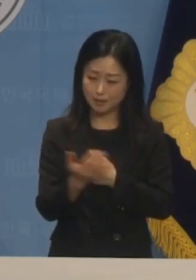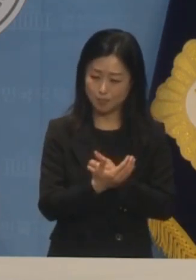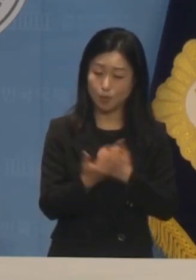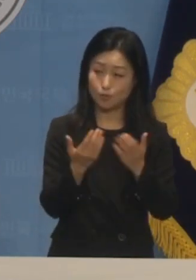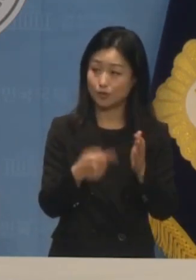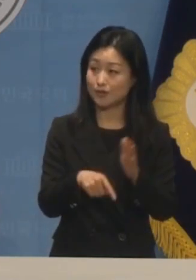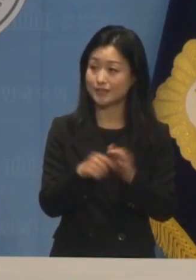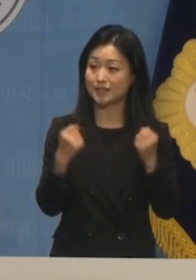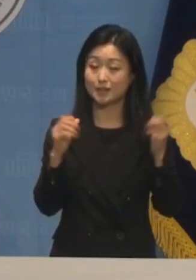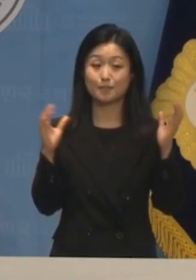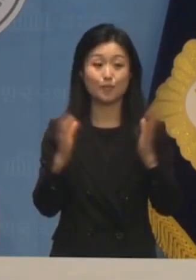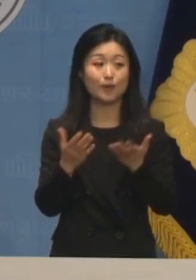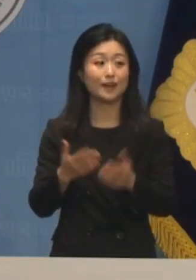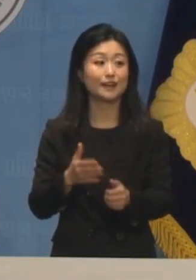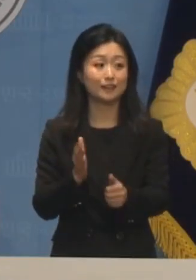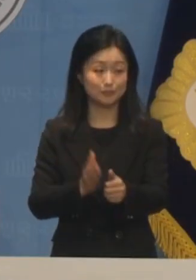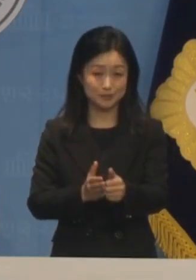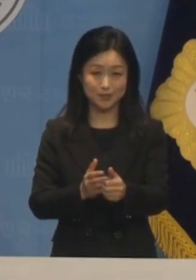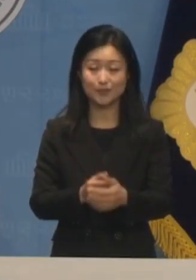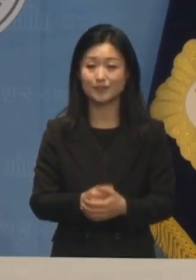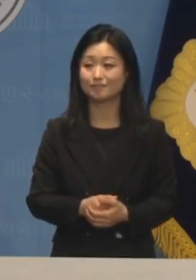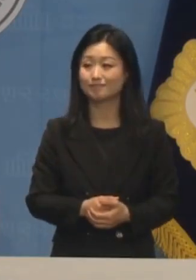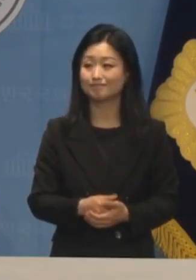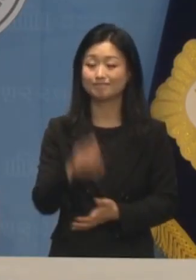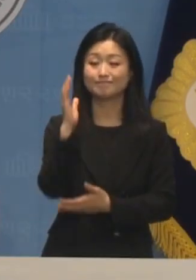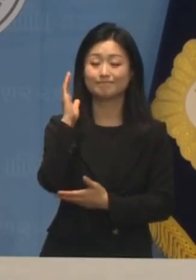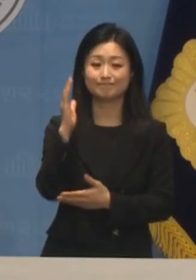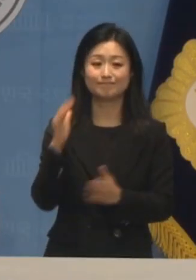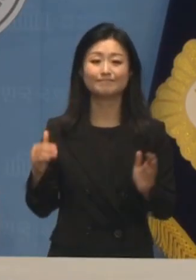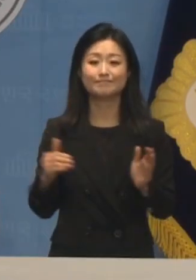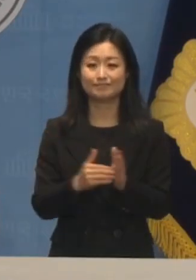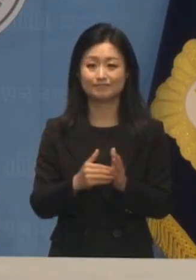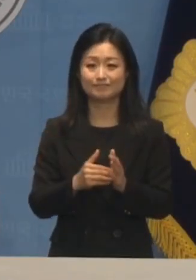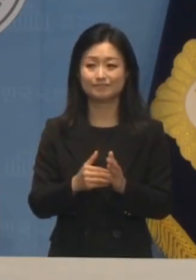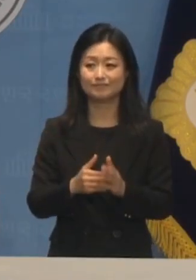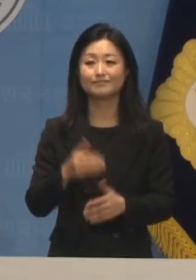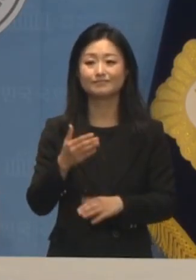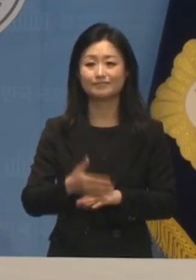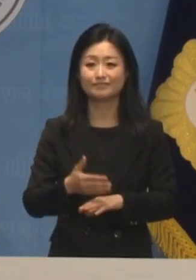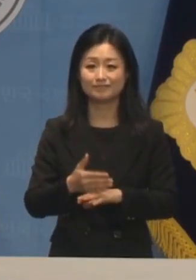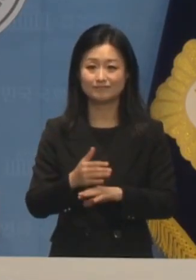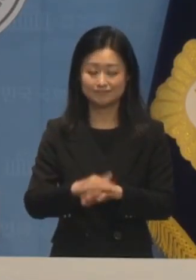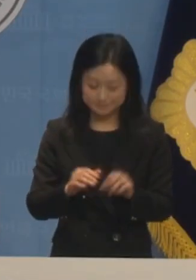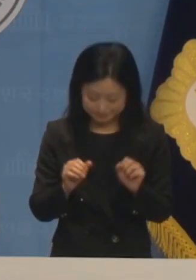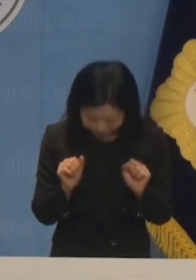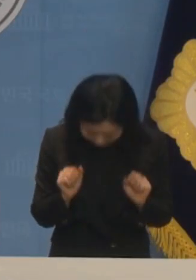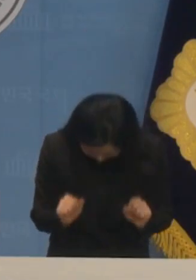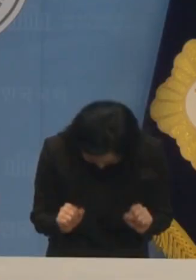함께 힘을 모아주시길 부탁드립니다. 이상으로 기자회견을 마치도록 하겠습니다. 감사합니다.